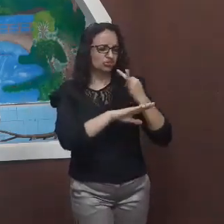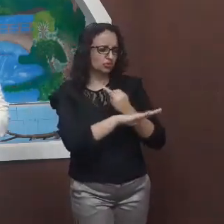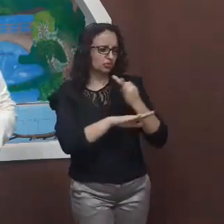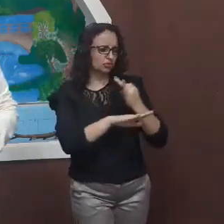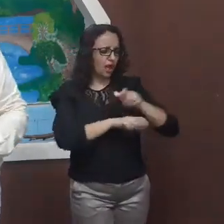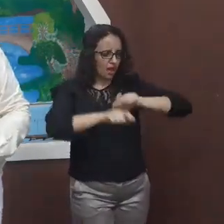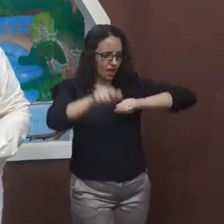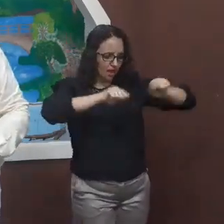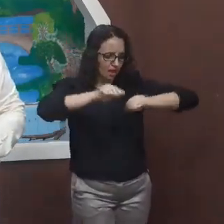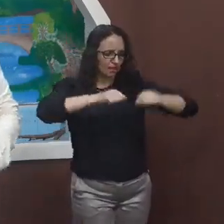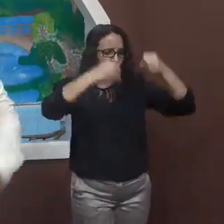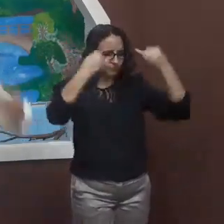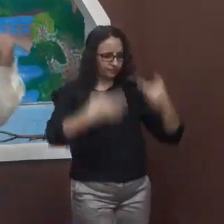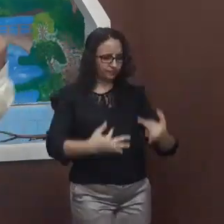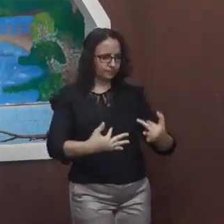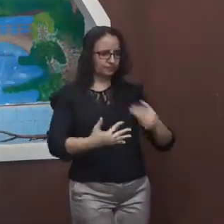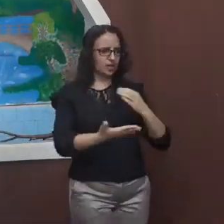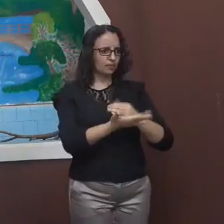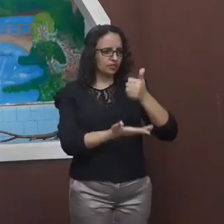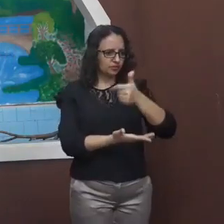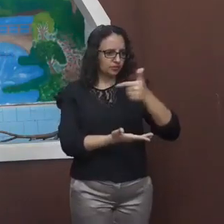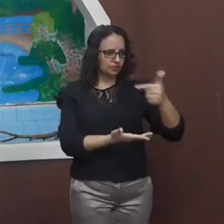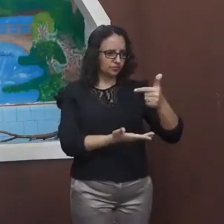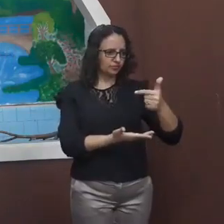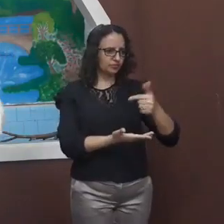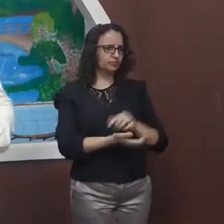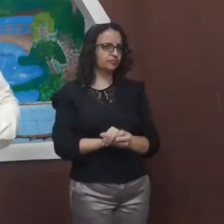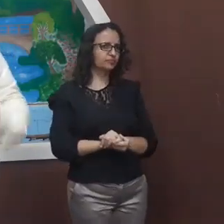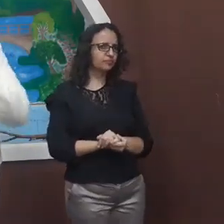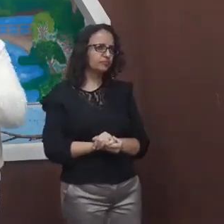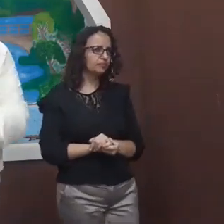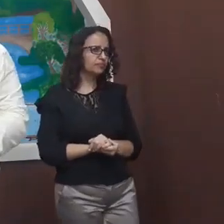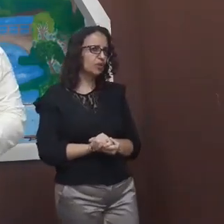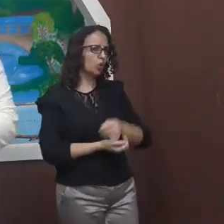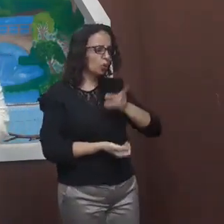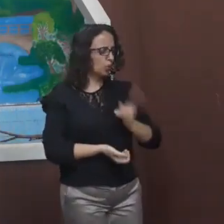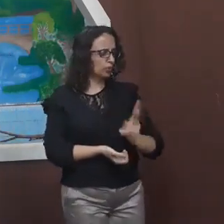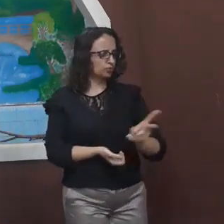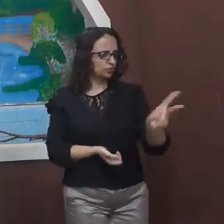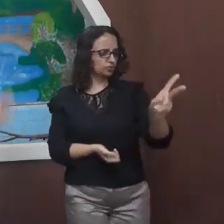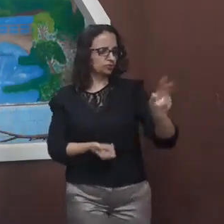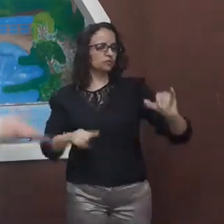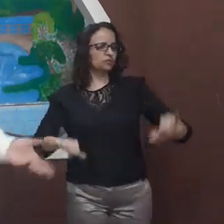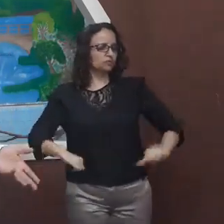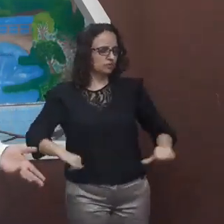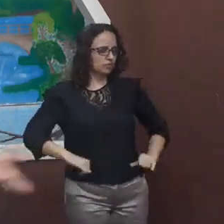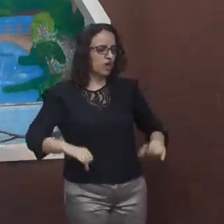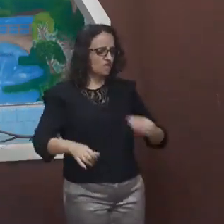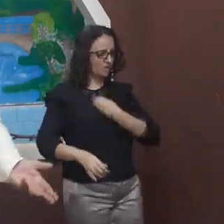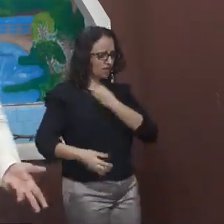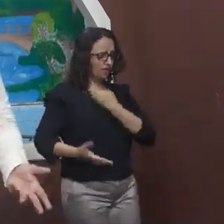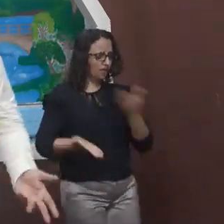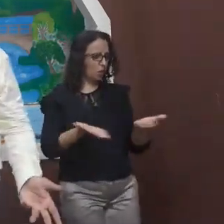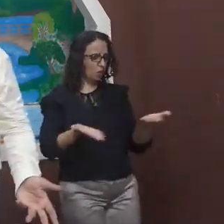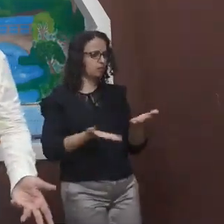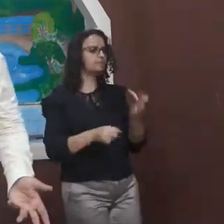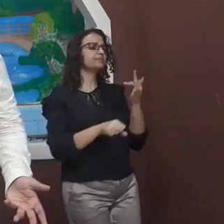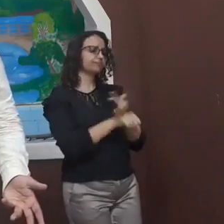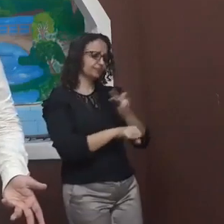capítulo 14, versículo 22. Prosseguir em meio a grandes sofrimentos, Essa vida tem sofrimento, não